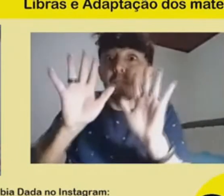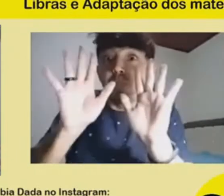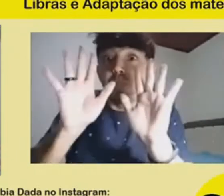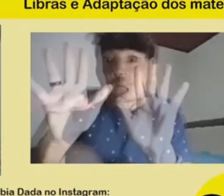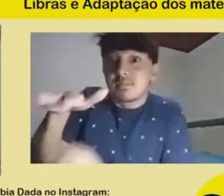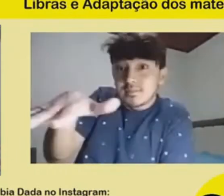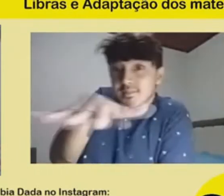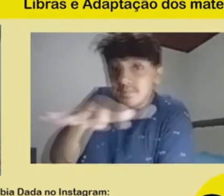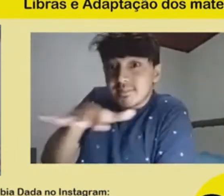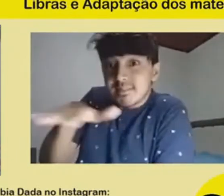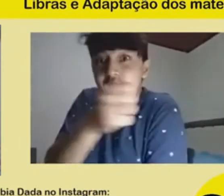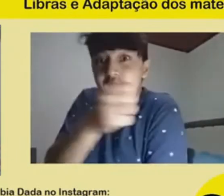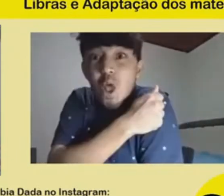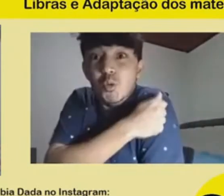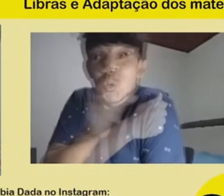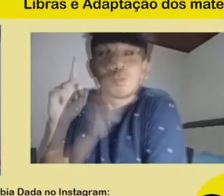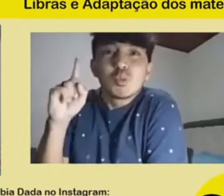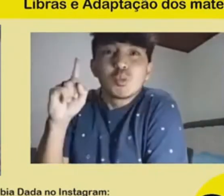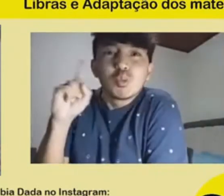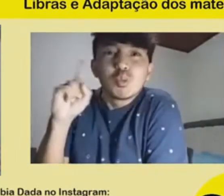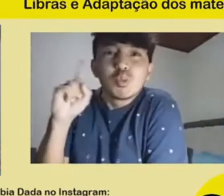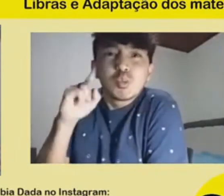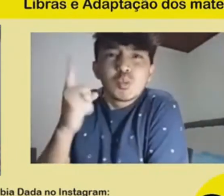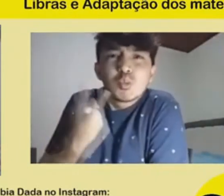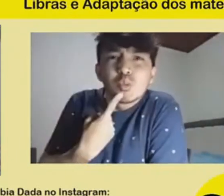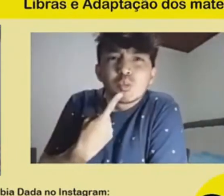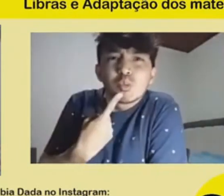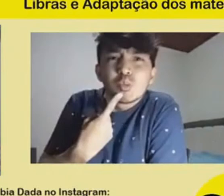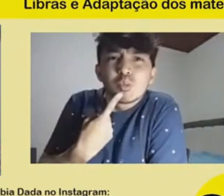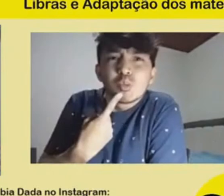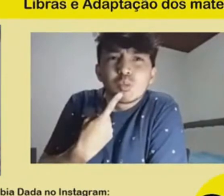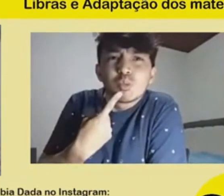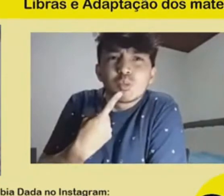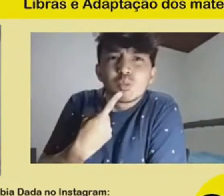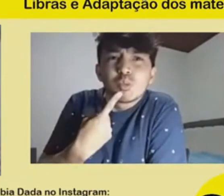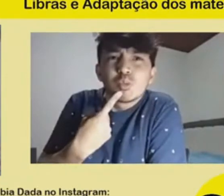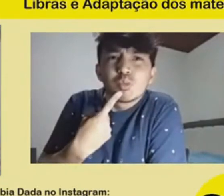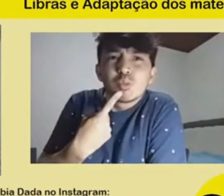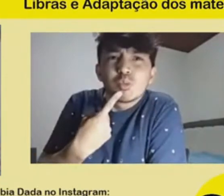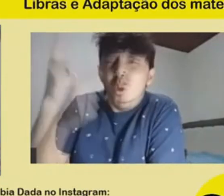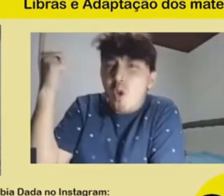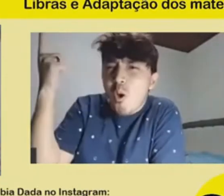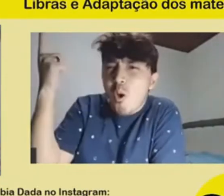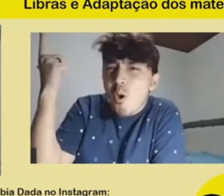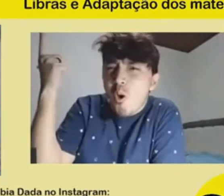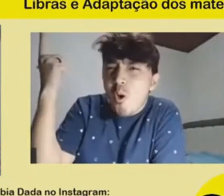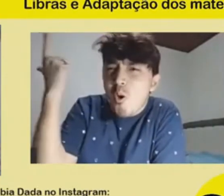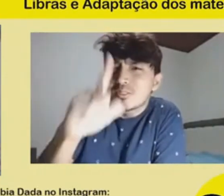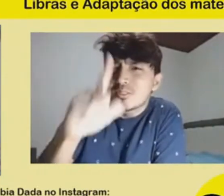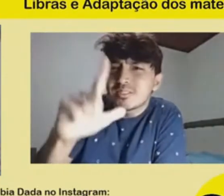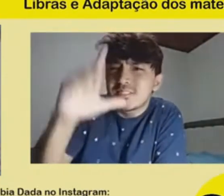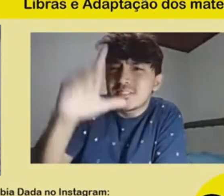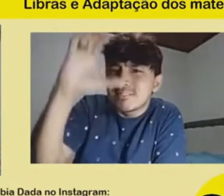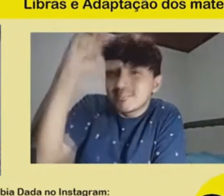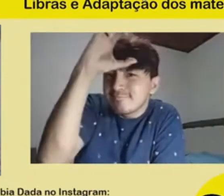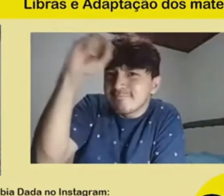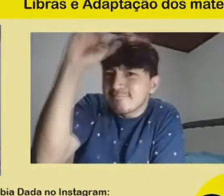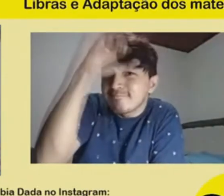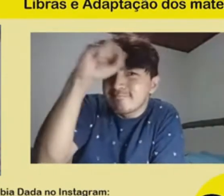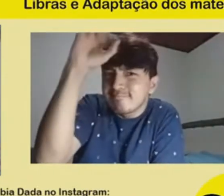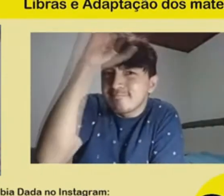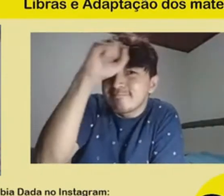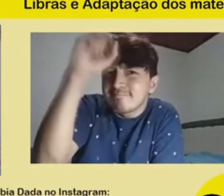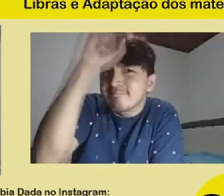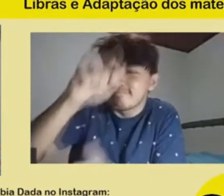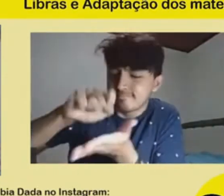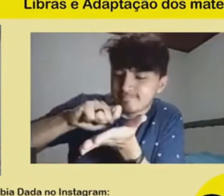ou a professora já deu aulas de conceitos matemáticos específicos, ou a professora só fica em aula de matemática,